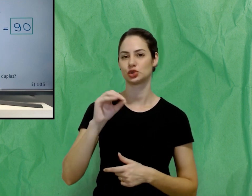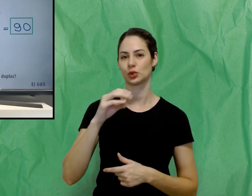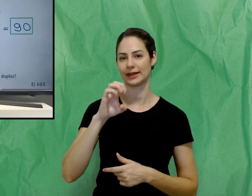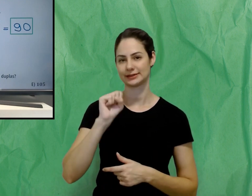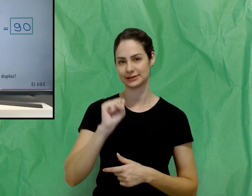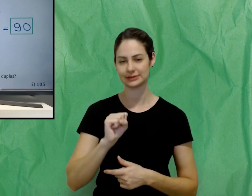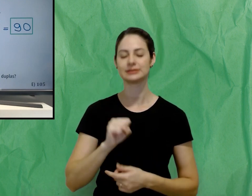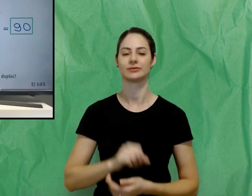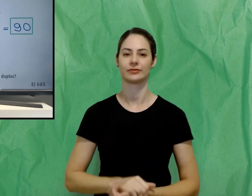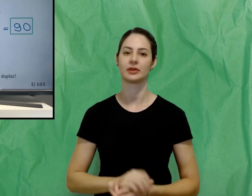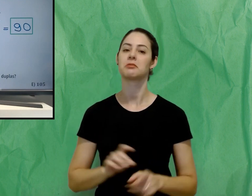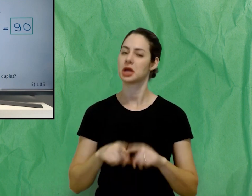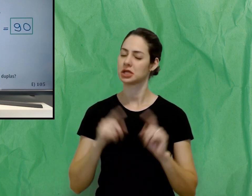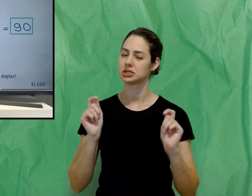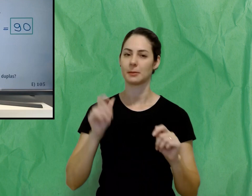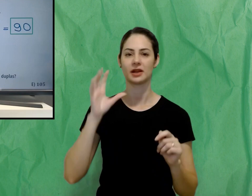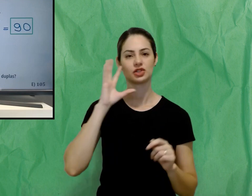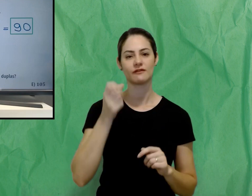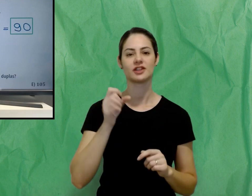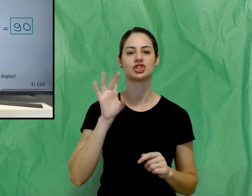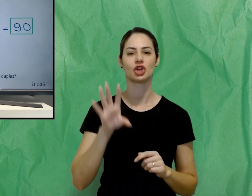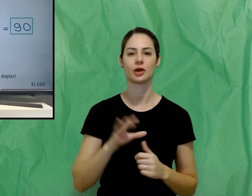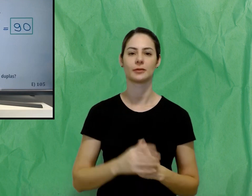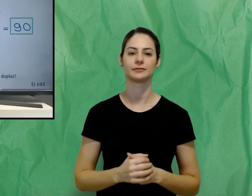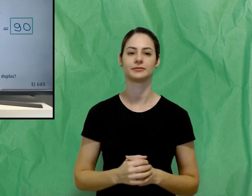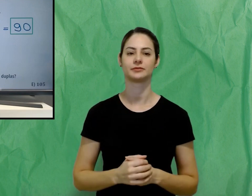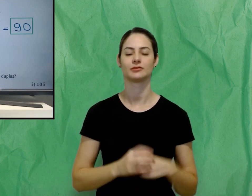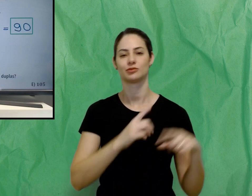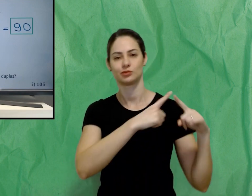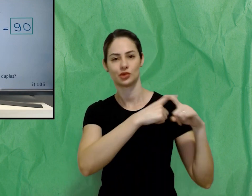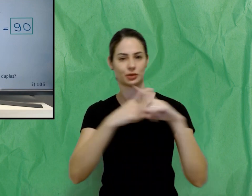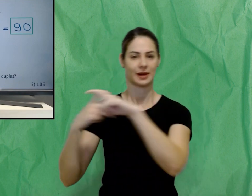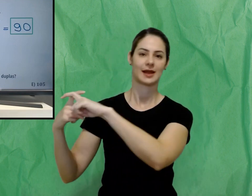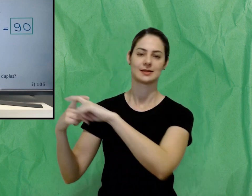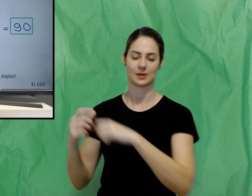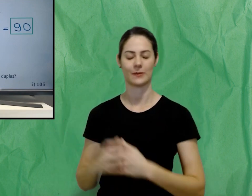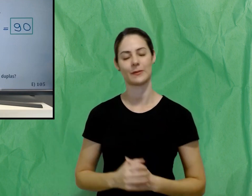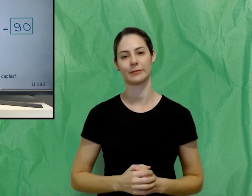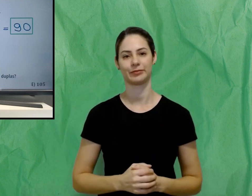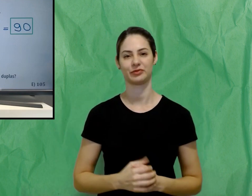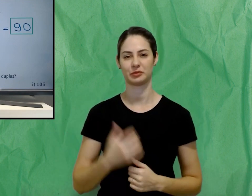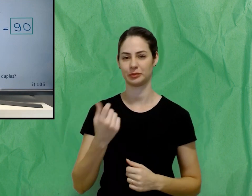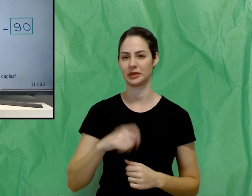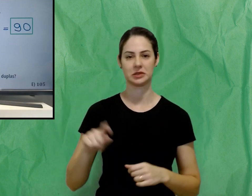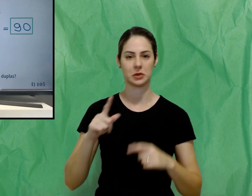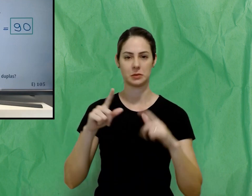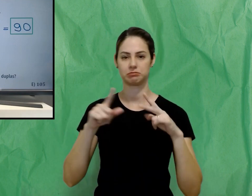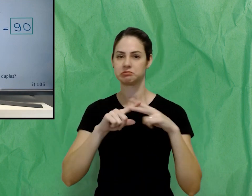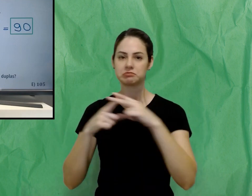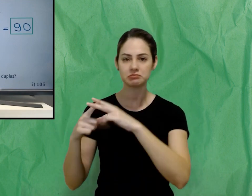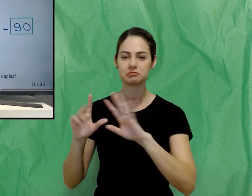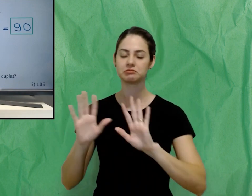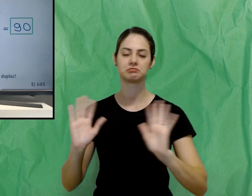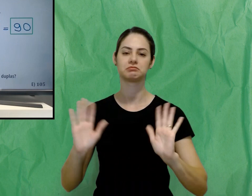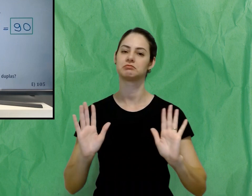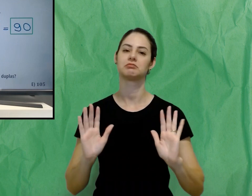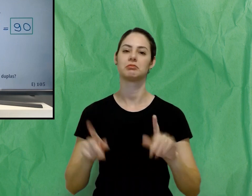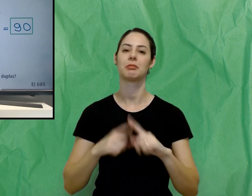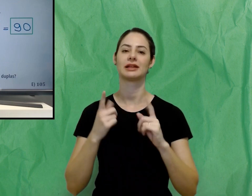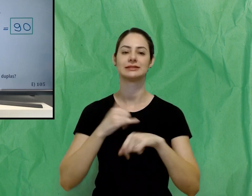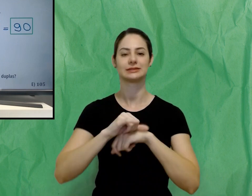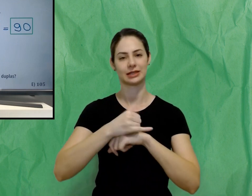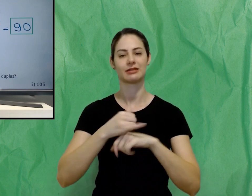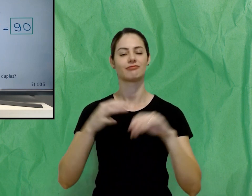utilizando basicamente o princípio multiplicativo, sem fazer as correções, mas usando uma estratégia